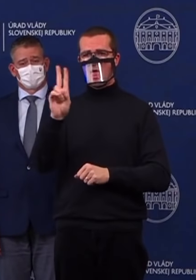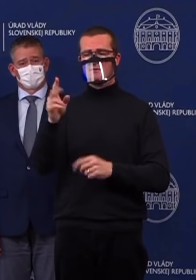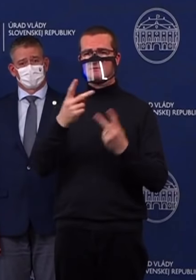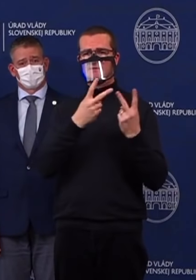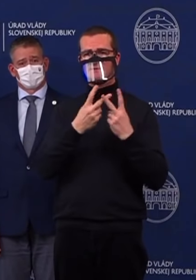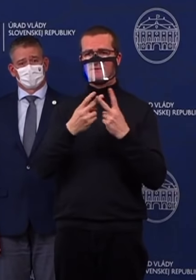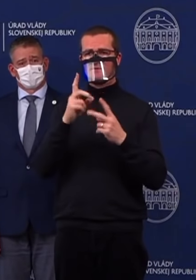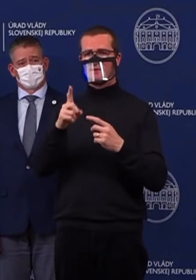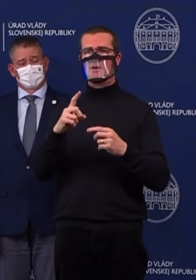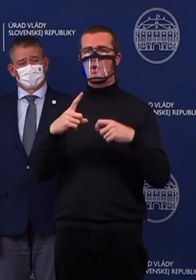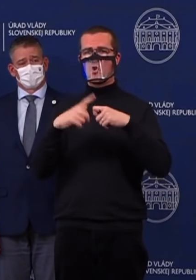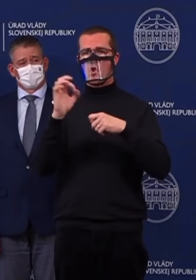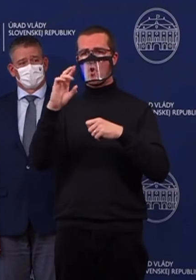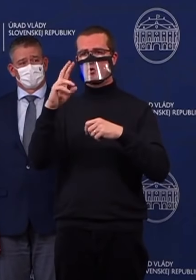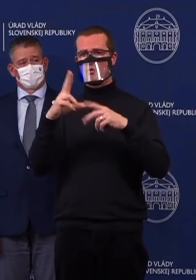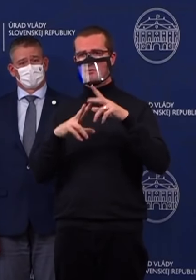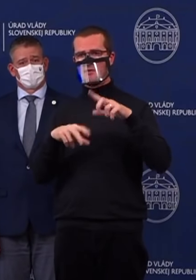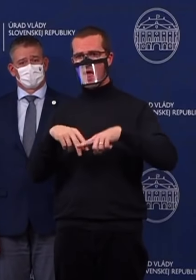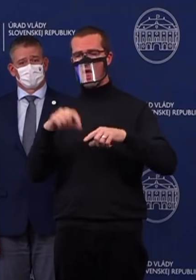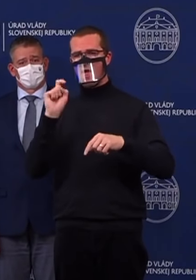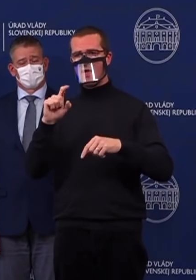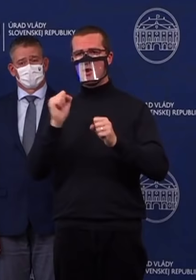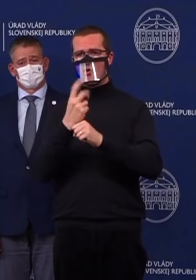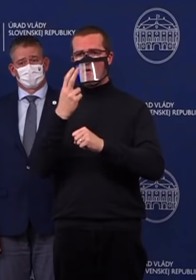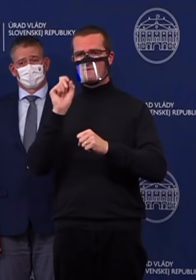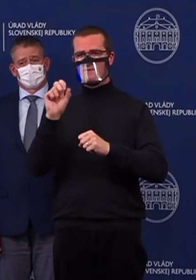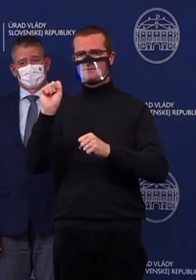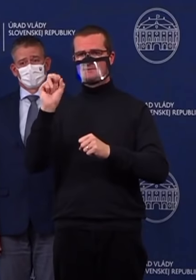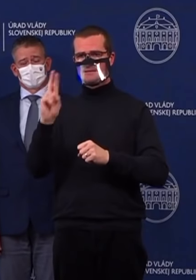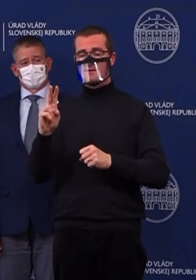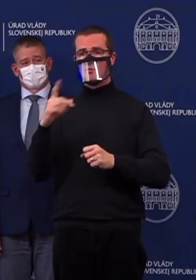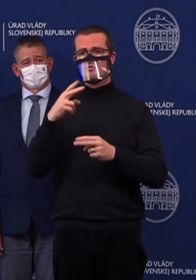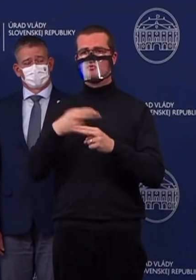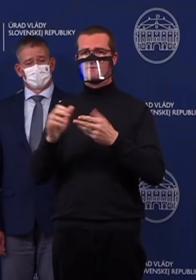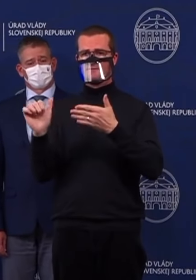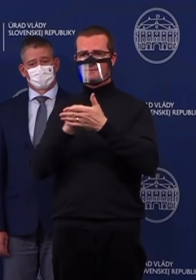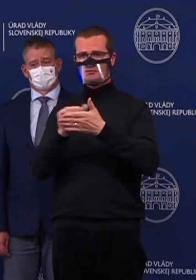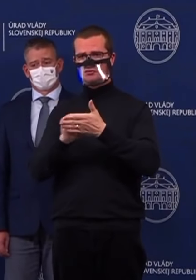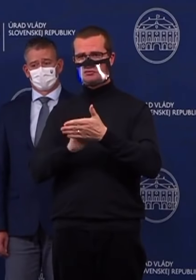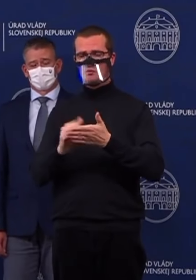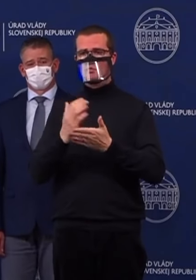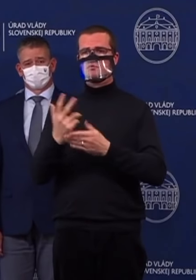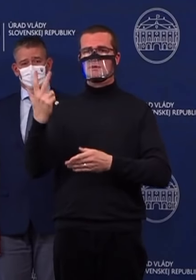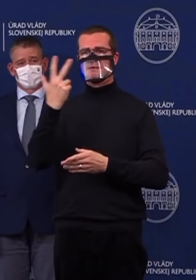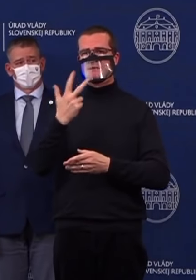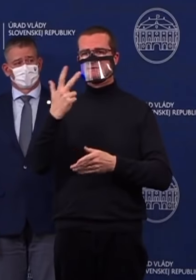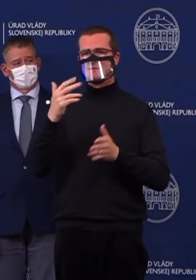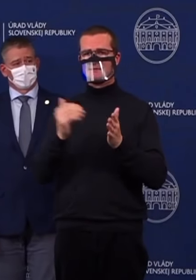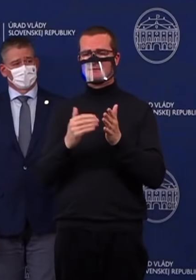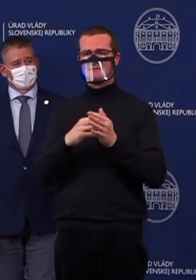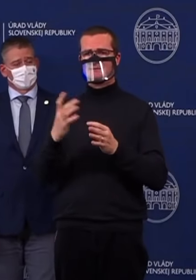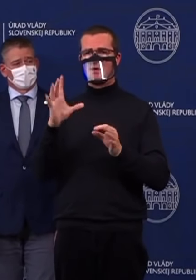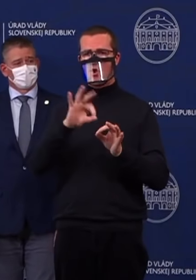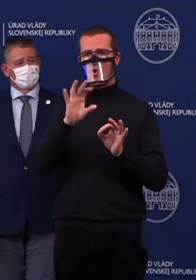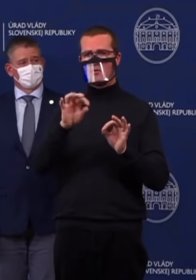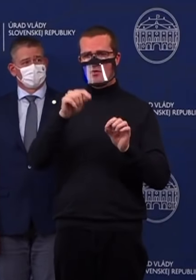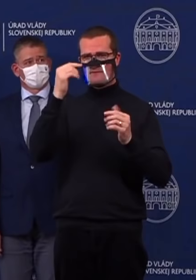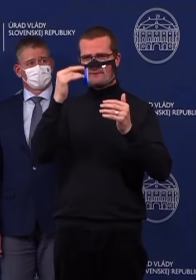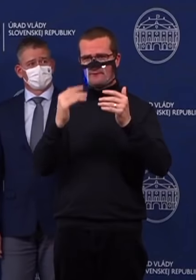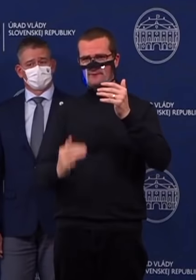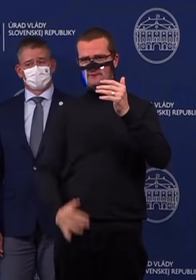webe korona.gov.sk. Máme momentálne teraz už po prečistení celej databázy, kde je okolo 30 000 kontaktov, asi 20 000 kontaktov,